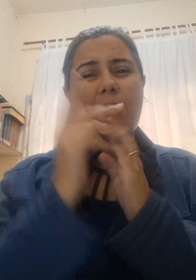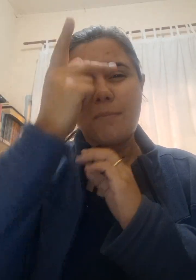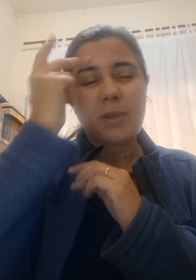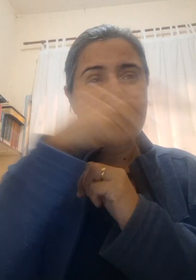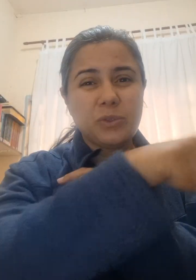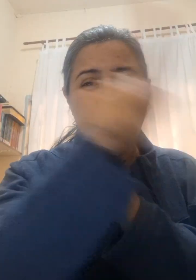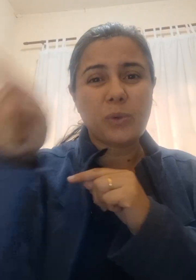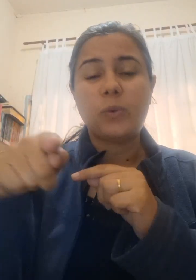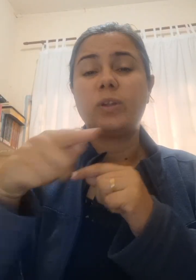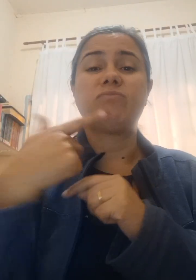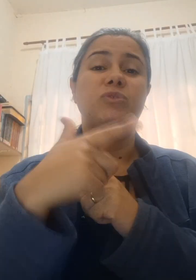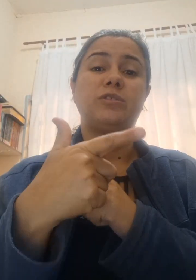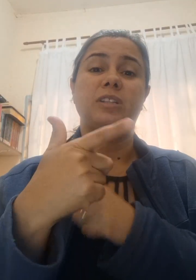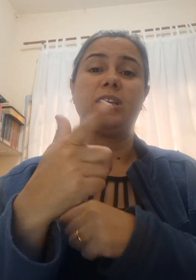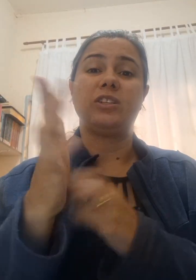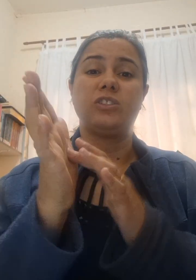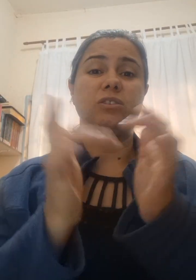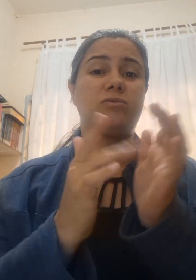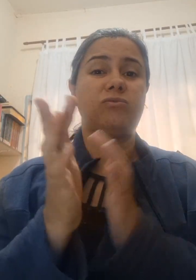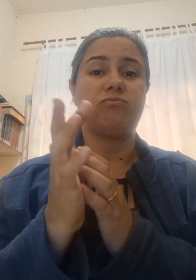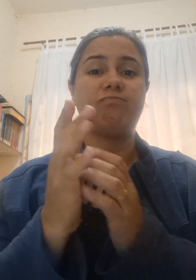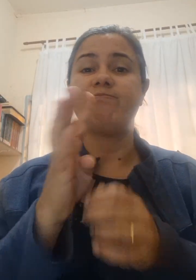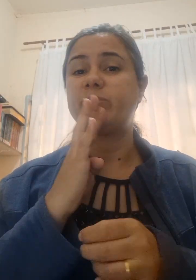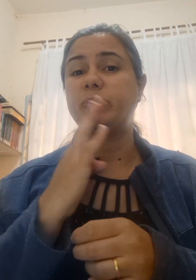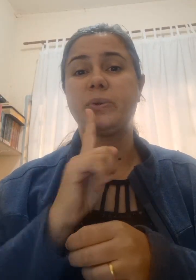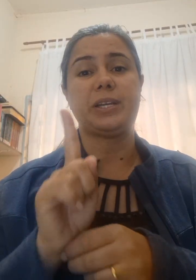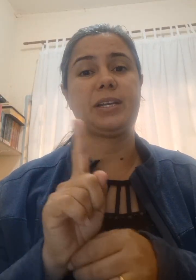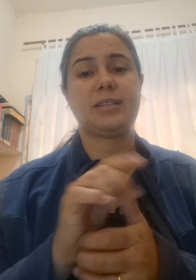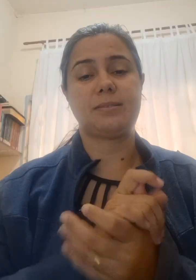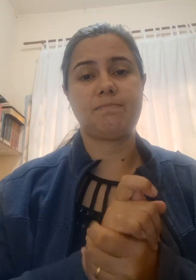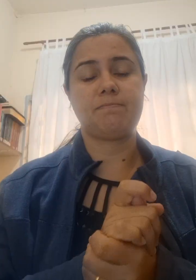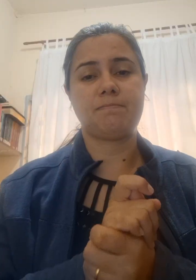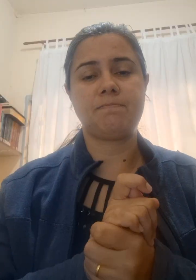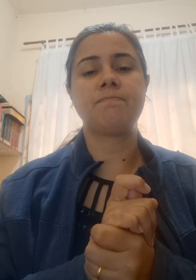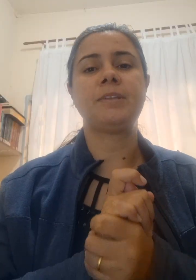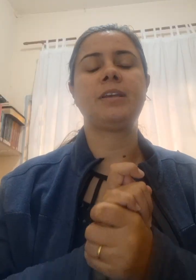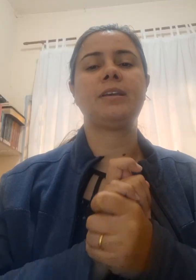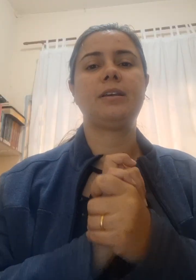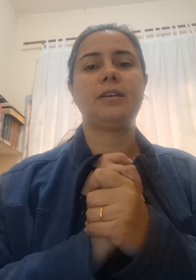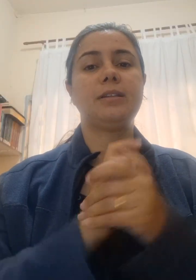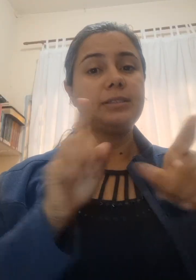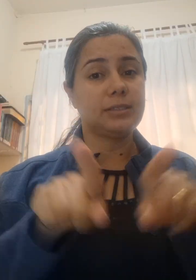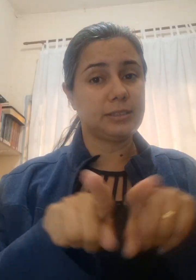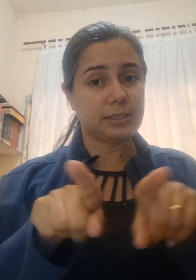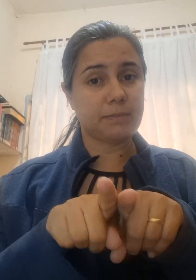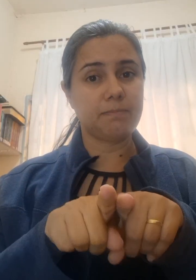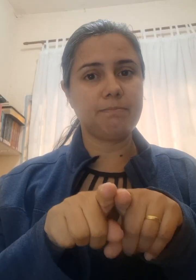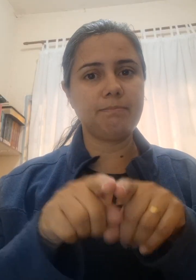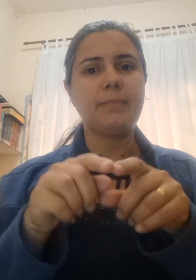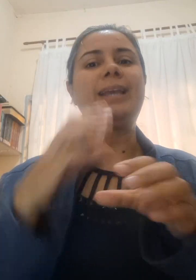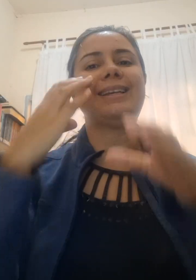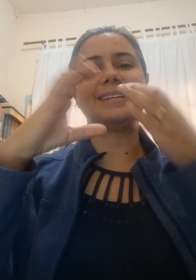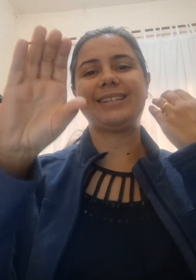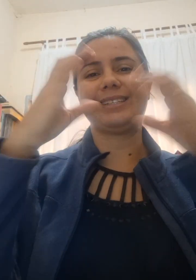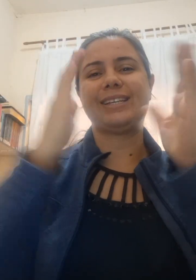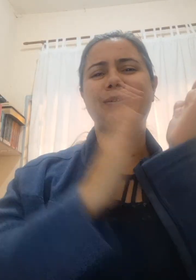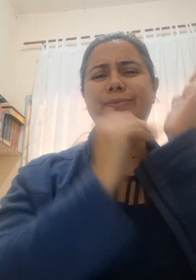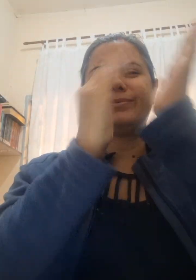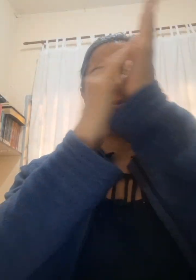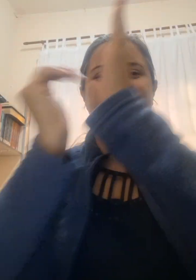Ore também por pessoas que não têm Jesus, que não conhecem Jesus. Também cante louvores